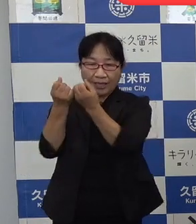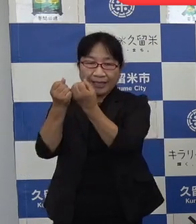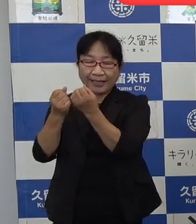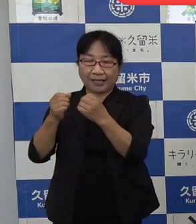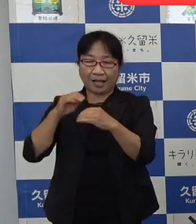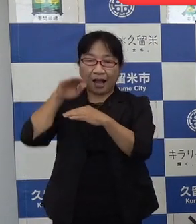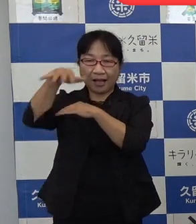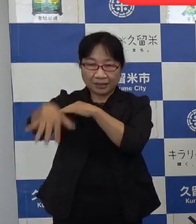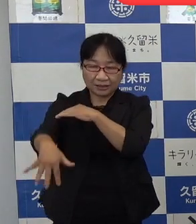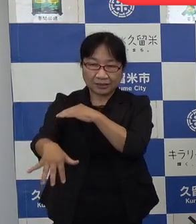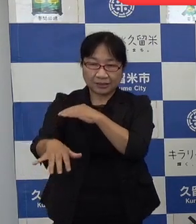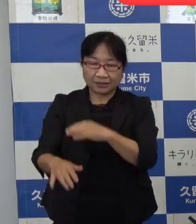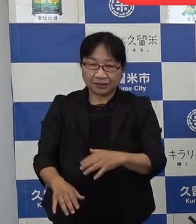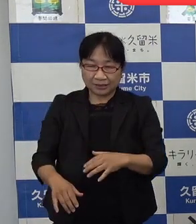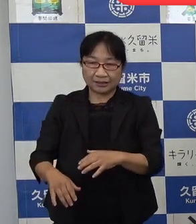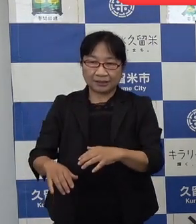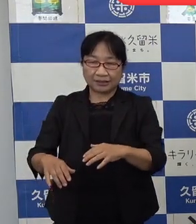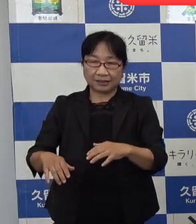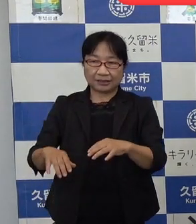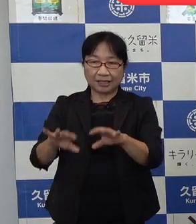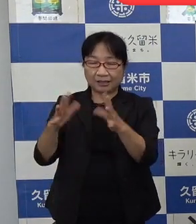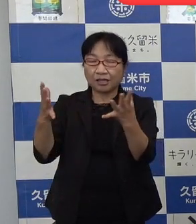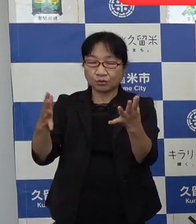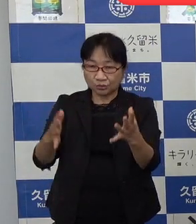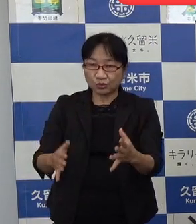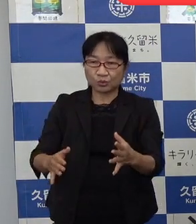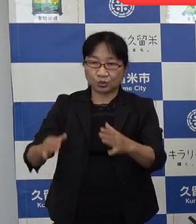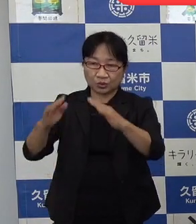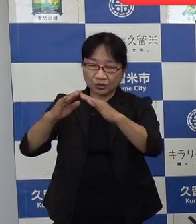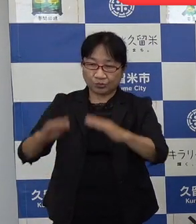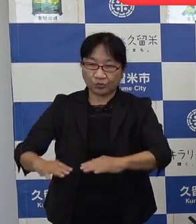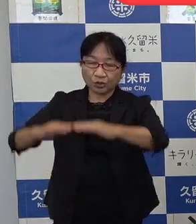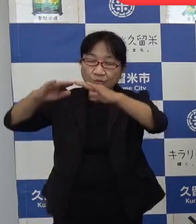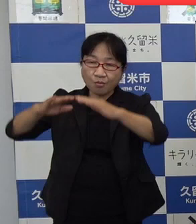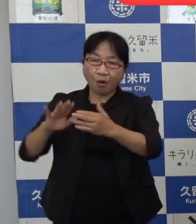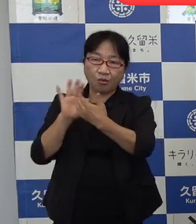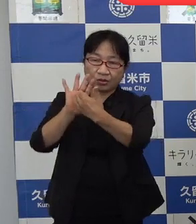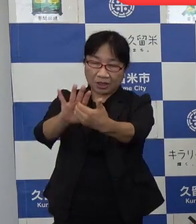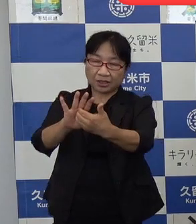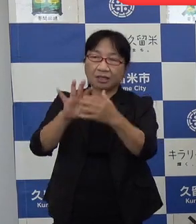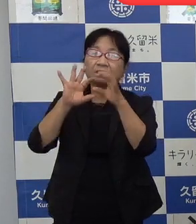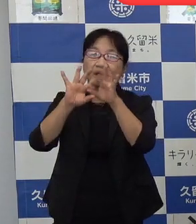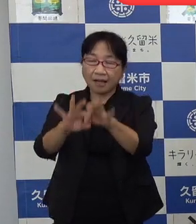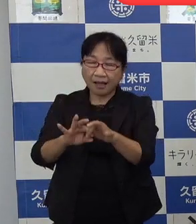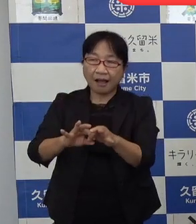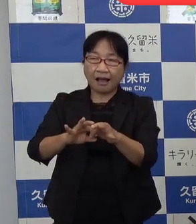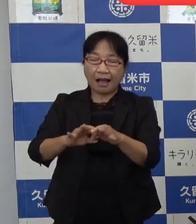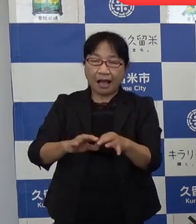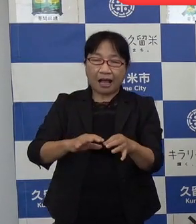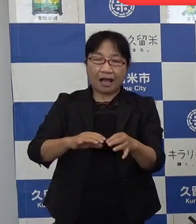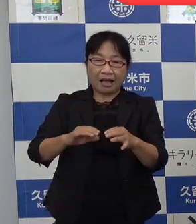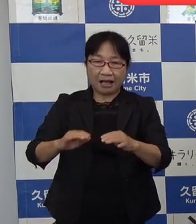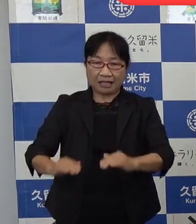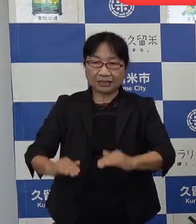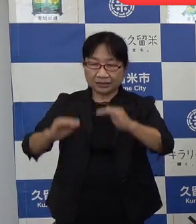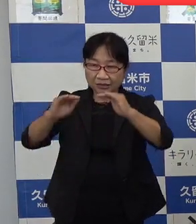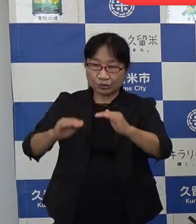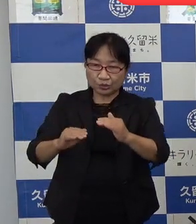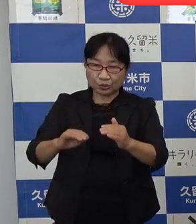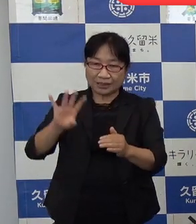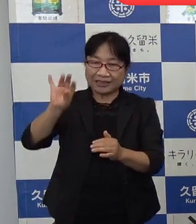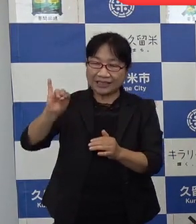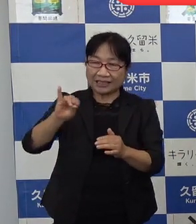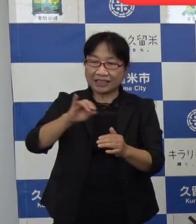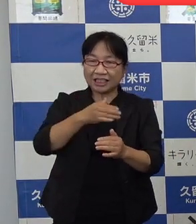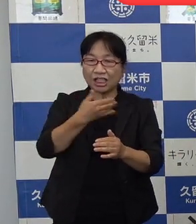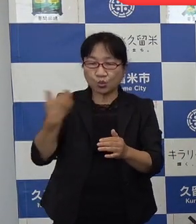若干等の被害に抑えていられるということですから、十分浸水、治水対策の効果が現れているもの